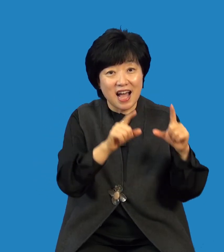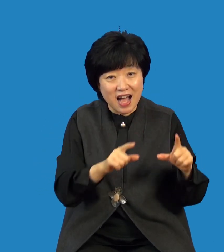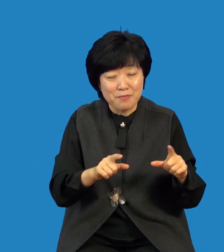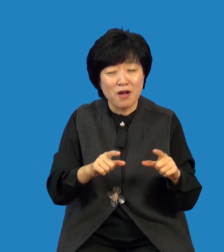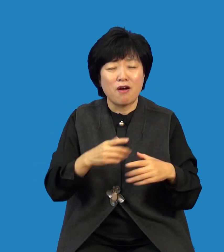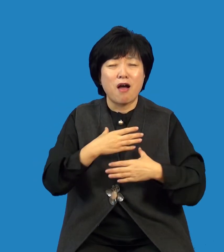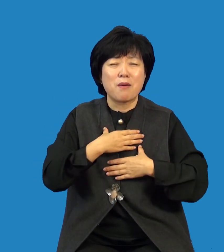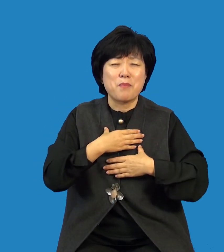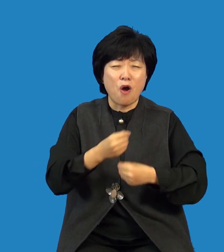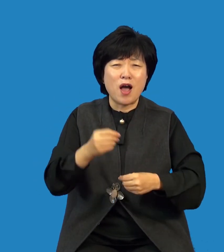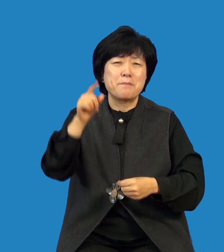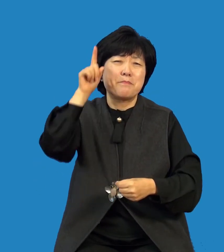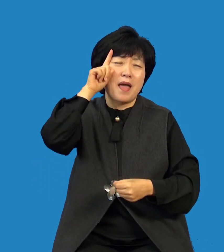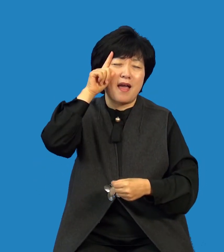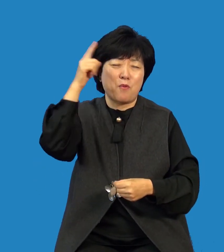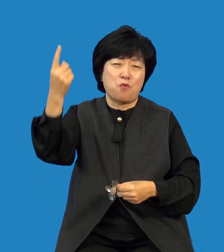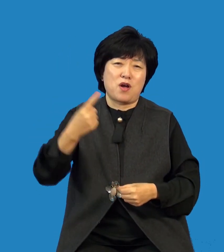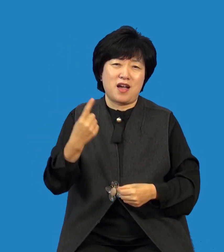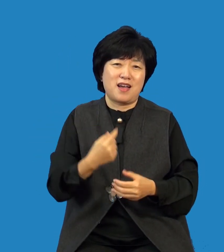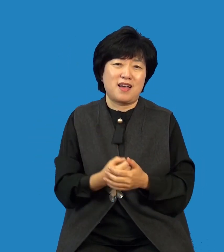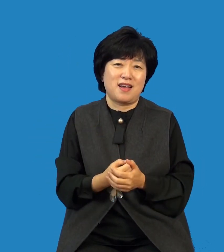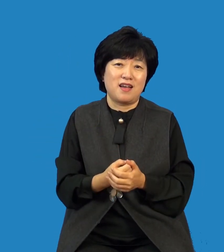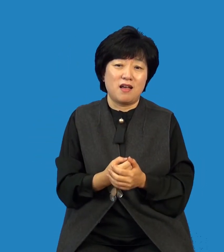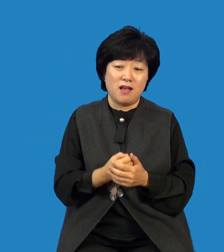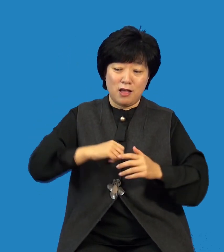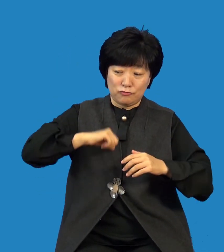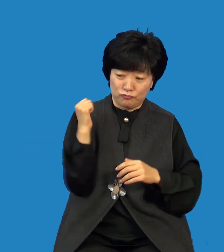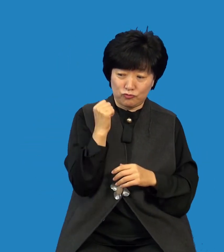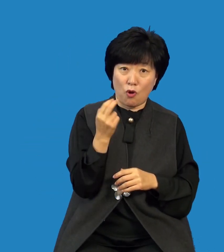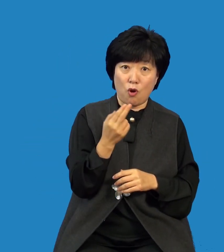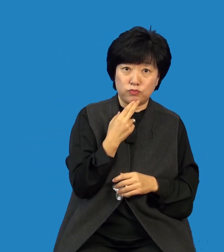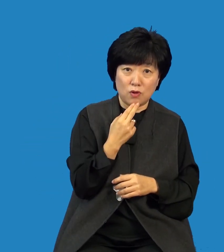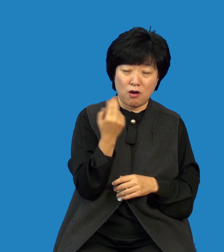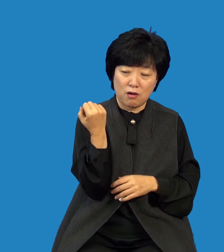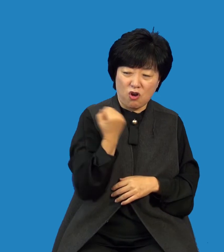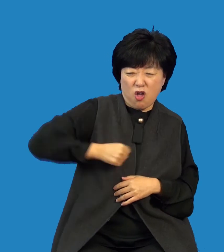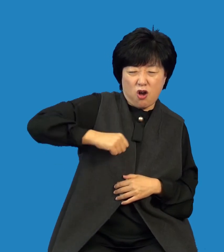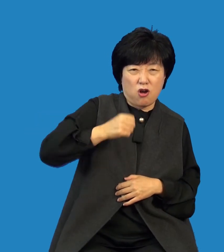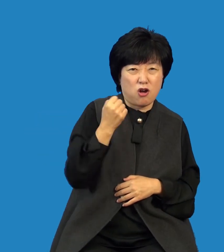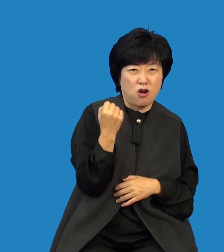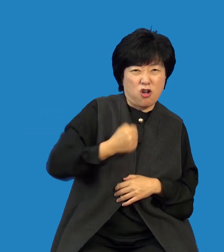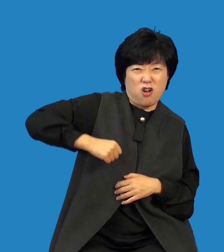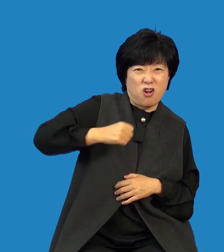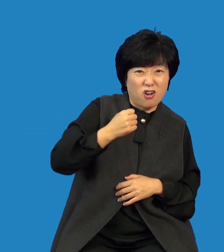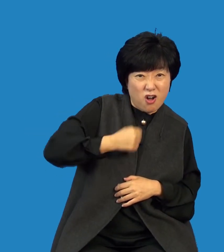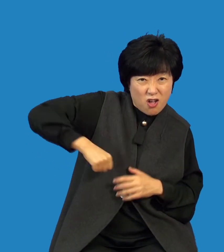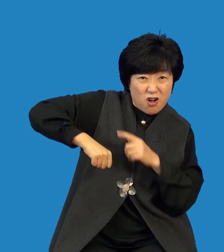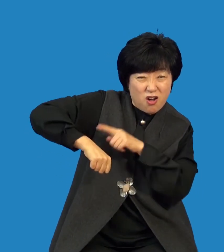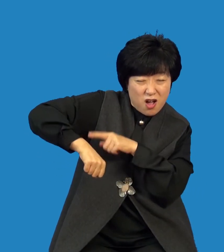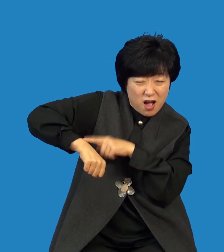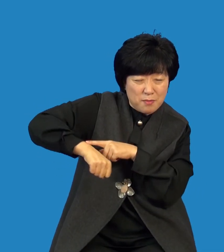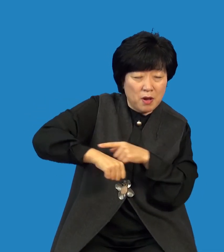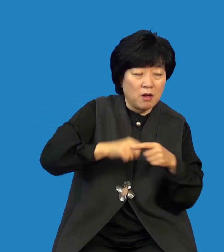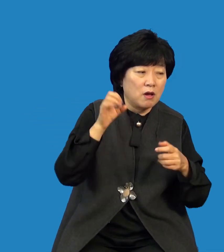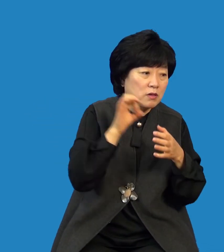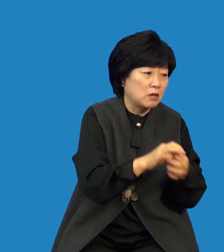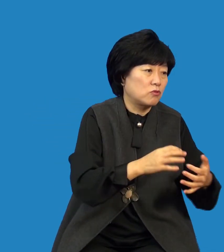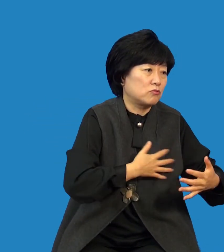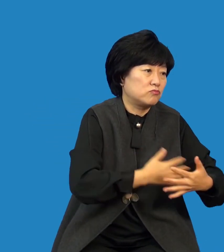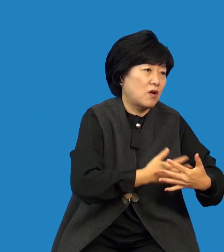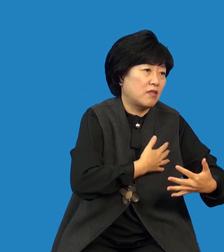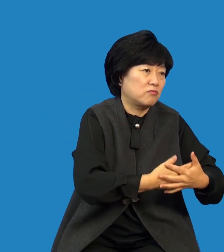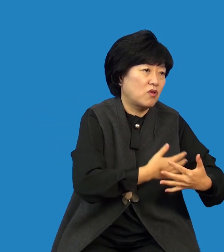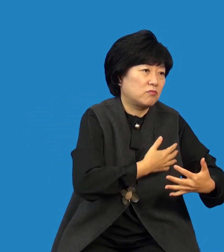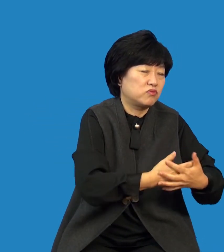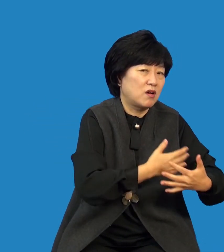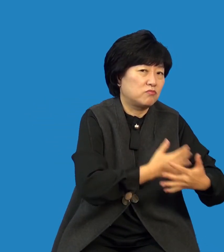거예요. 계속 우리 삶 가운데 염려가 있을 거고요. 계속 우리 삶 가운데는 두려움이 있을 거예요. 그런데 반대로 여러분, 순종이라고 하는